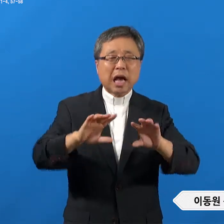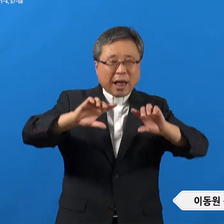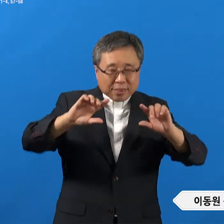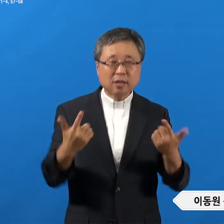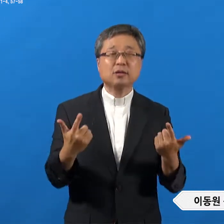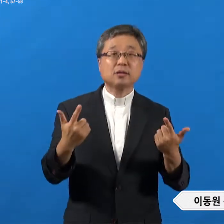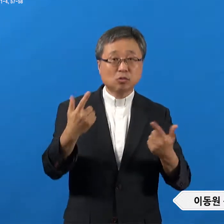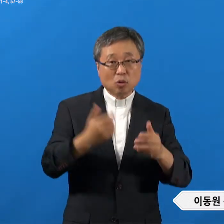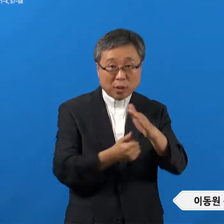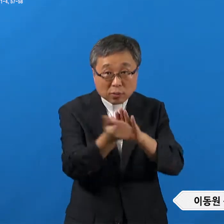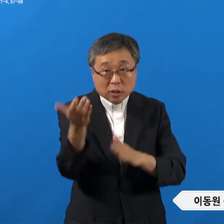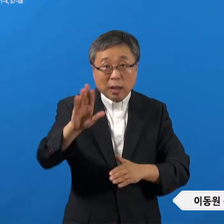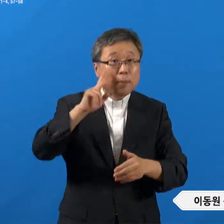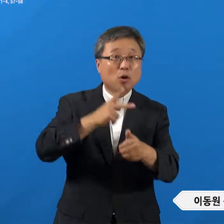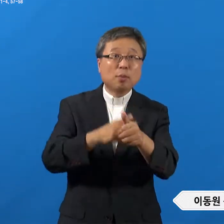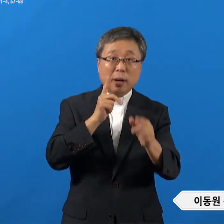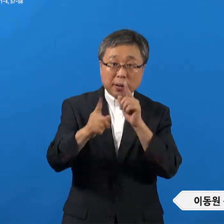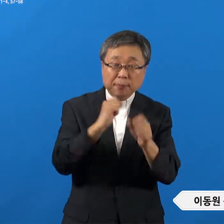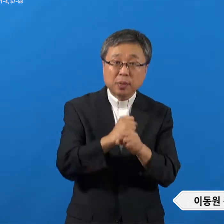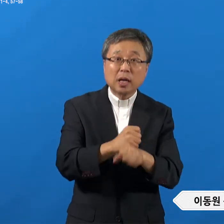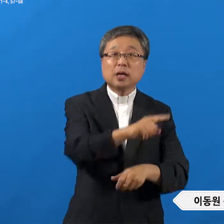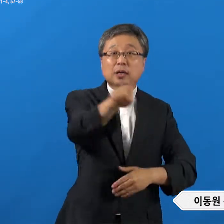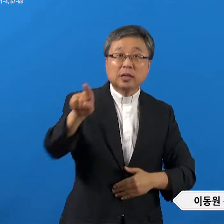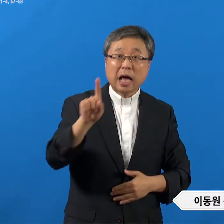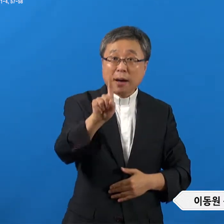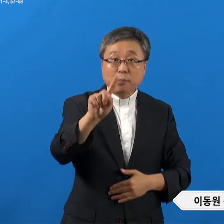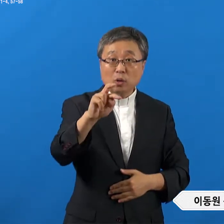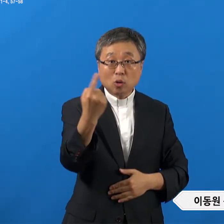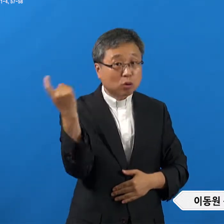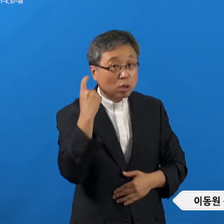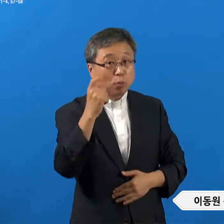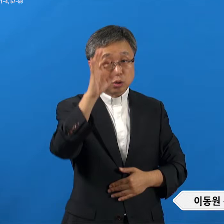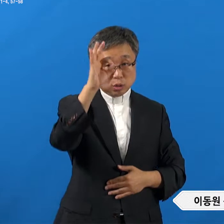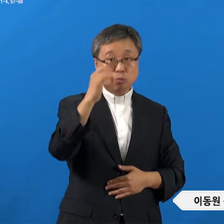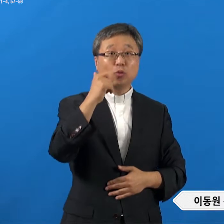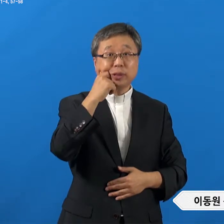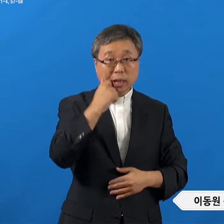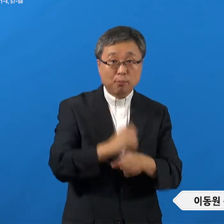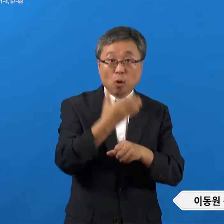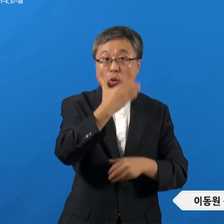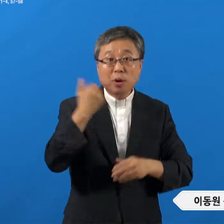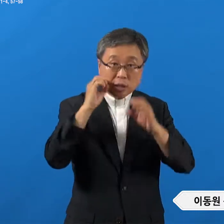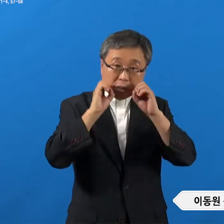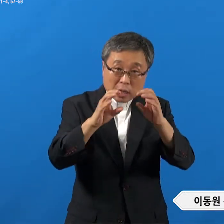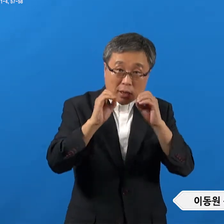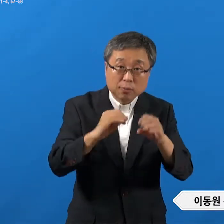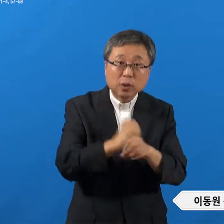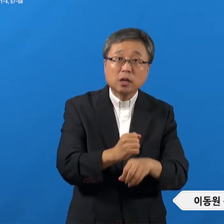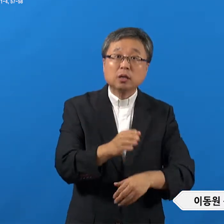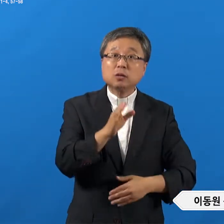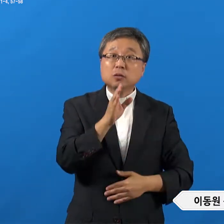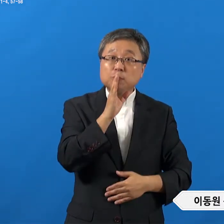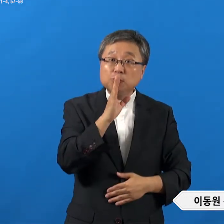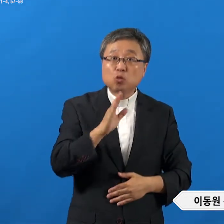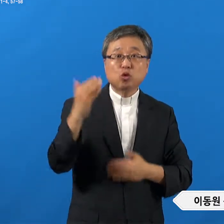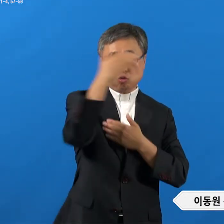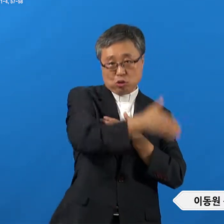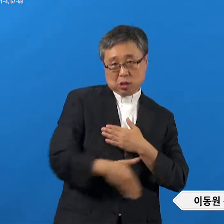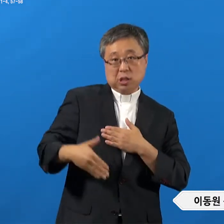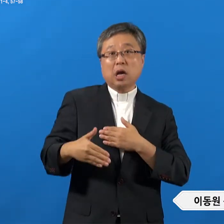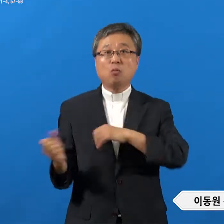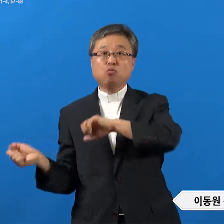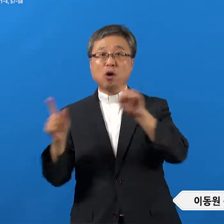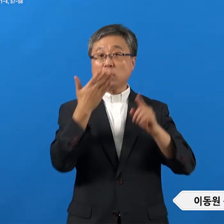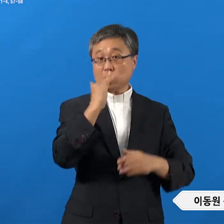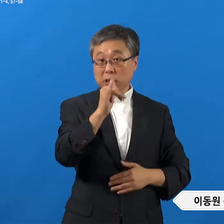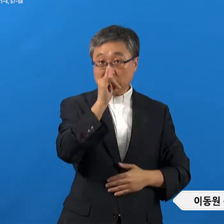바울이 왔습니다. 바울은 말합니다. 그들이 한 번도 들어보지 못한 복음을 전했습니다. 그것은 뭐냐면 우리의 육체가 부활할 수 있다는